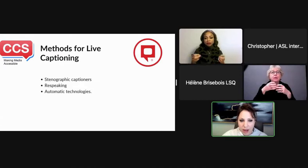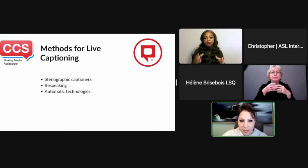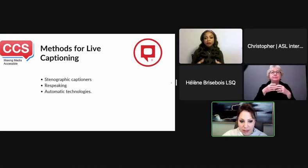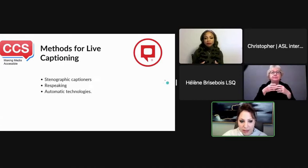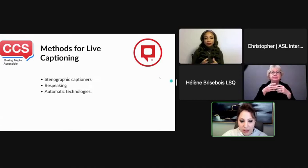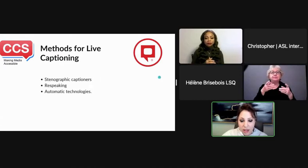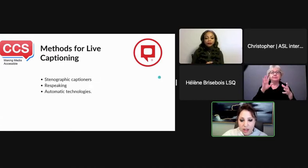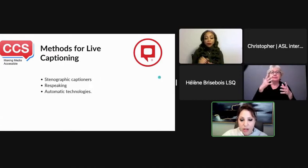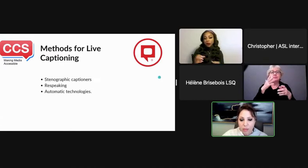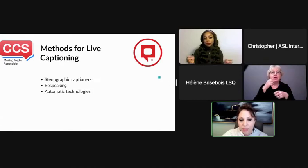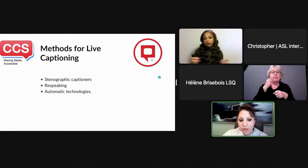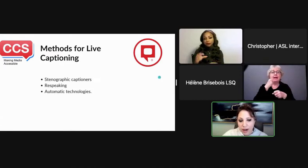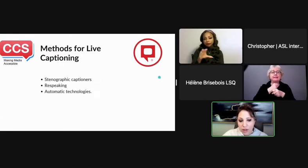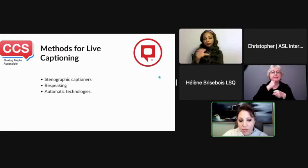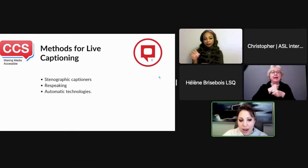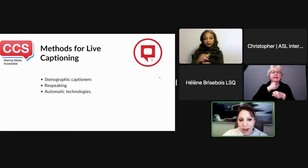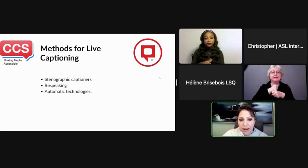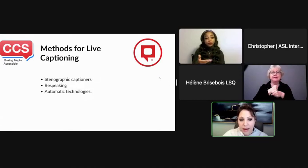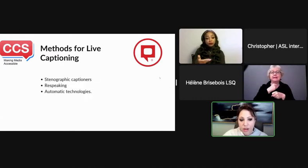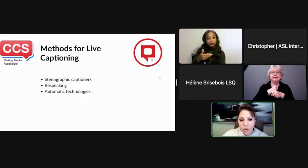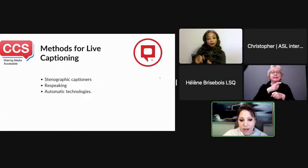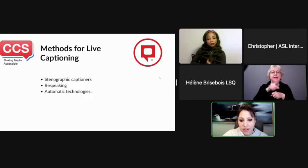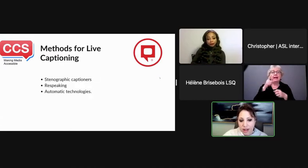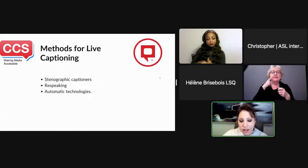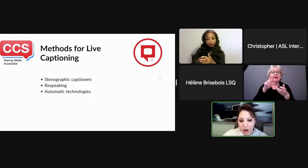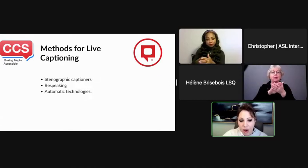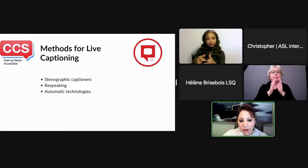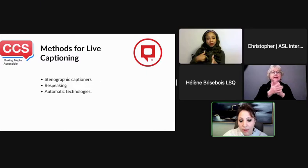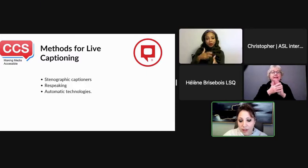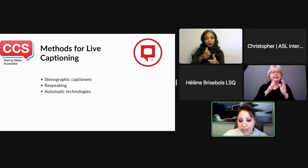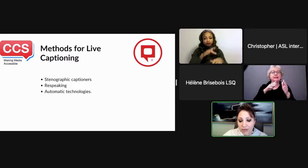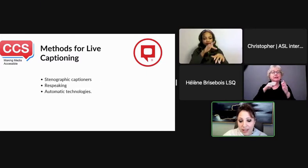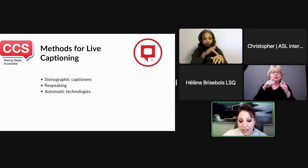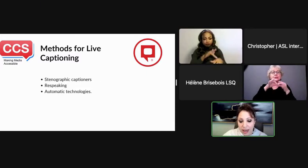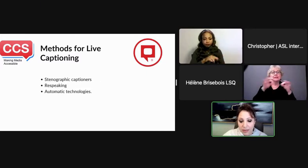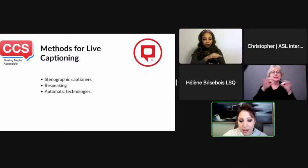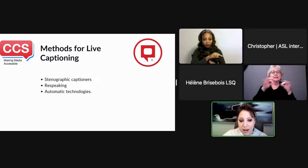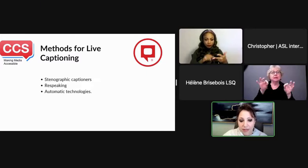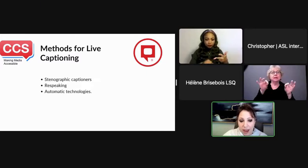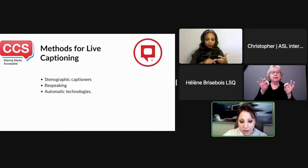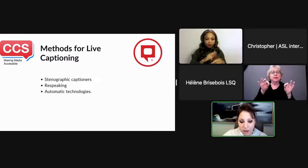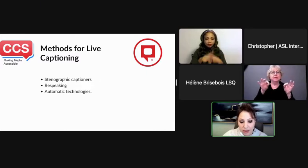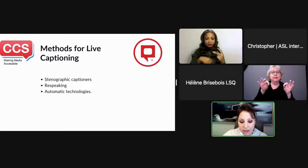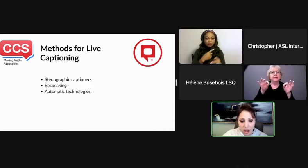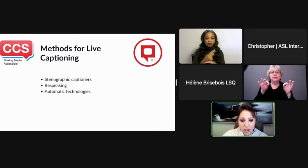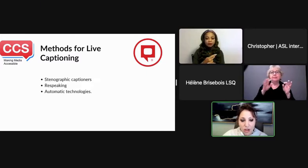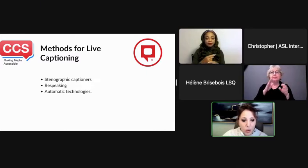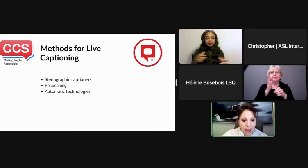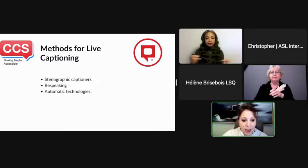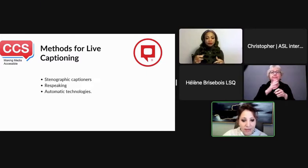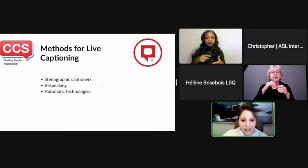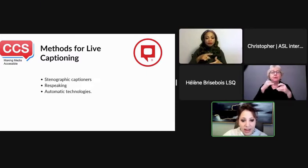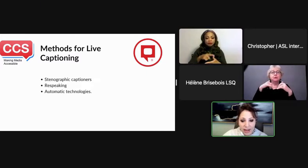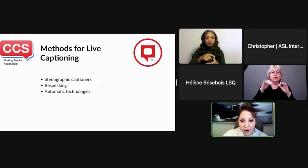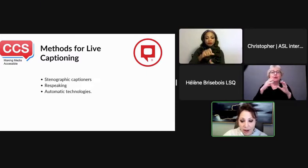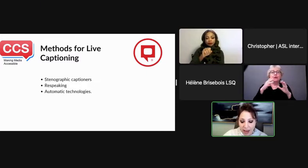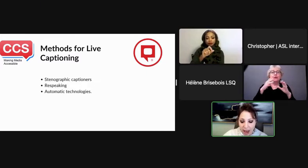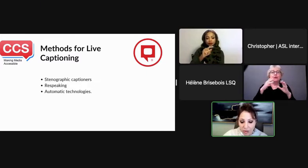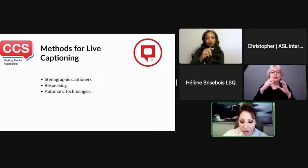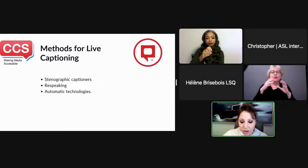travailler avec des entreprises de sous-titrage. Avant de continuer, je veux parler de trois